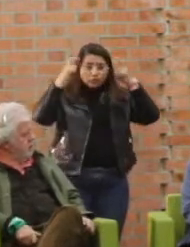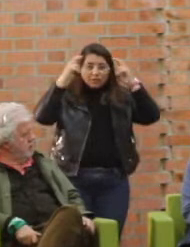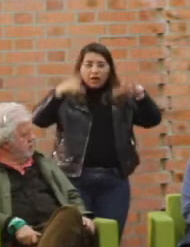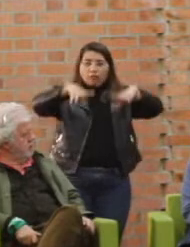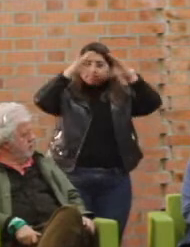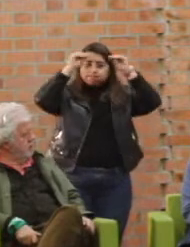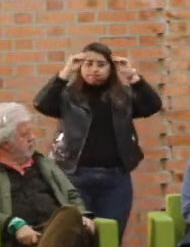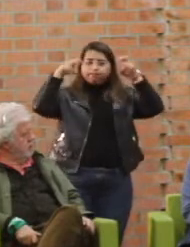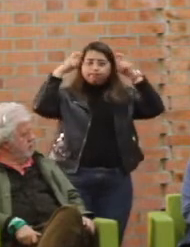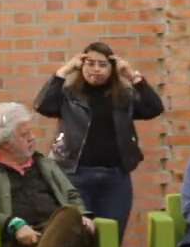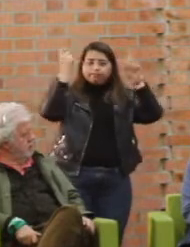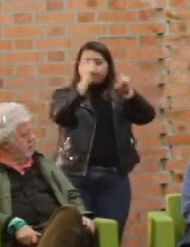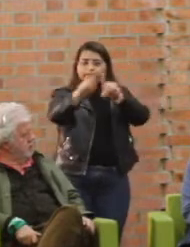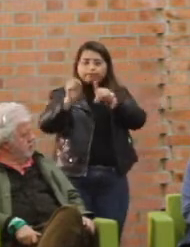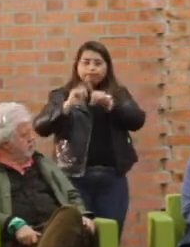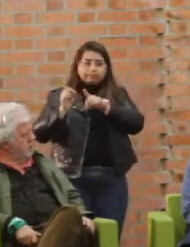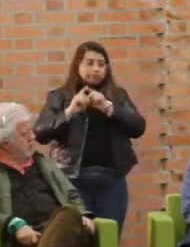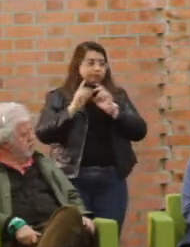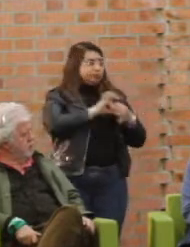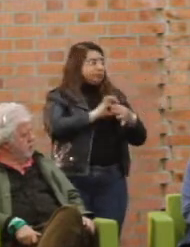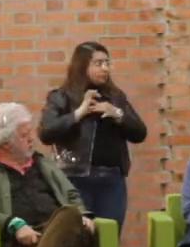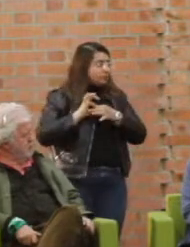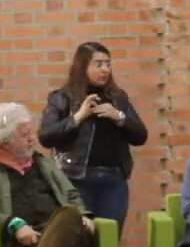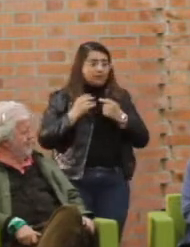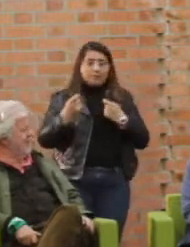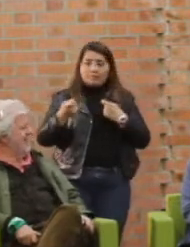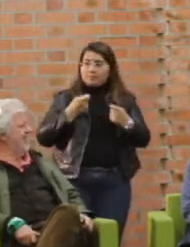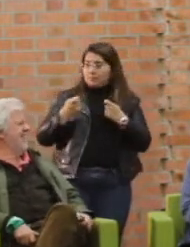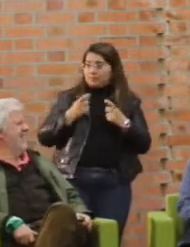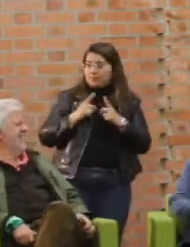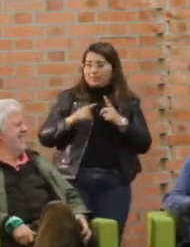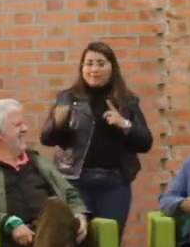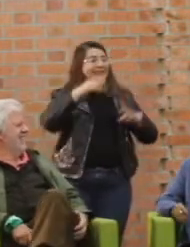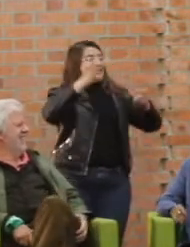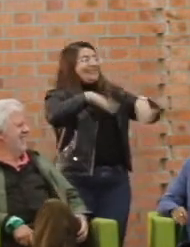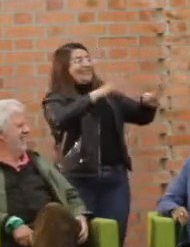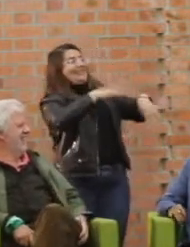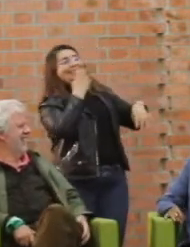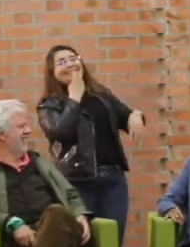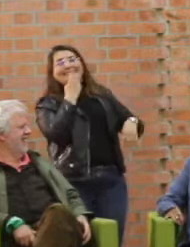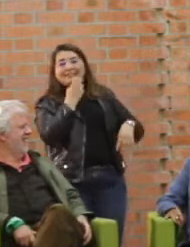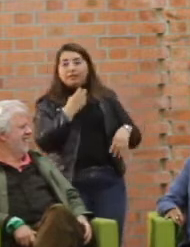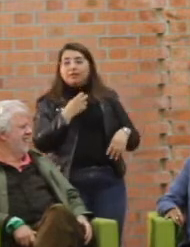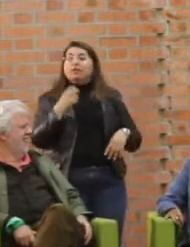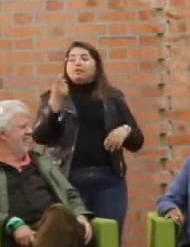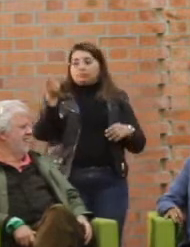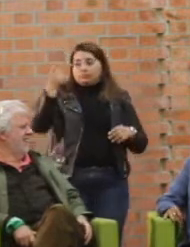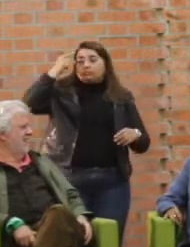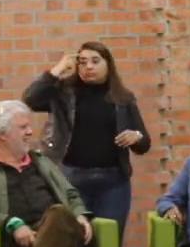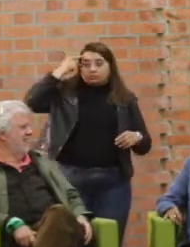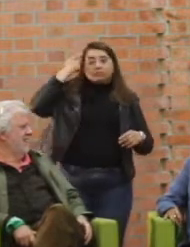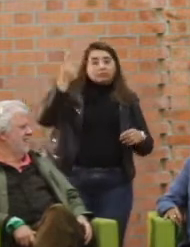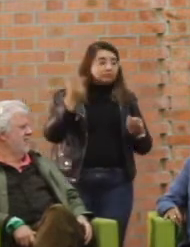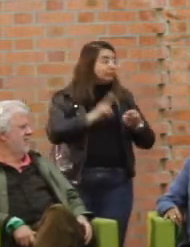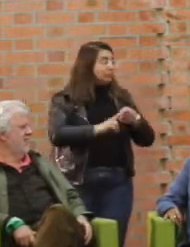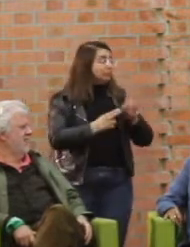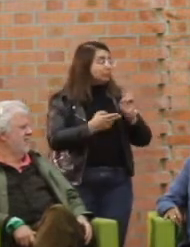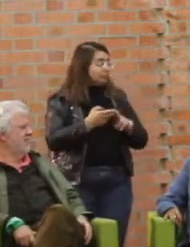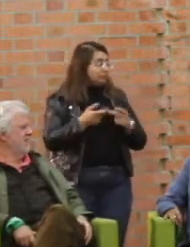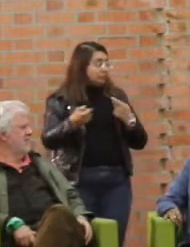una manera un poquito más dispendiosa como yo hablando un poquito más lenta y pero que tienen también luego